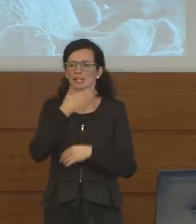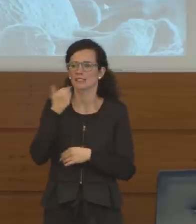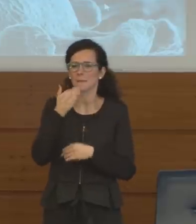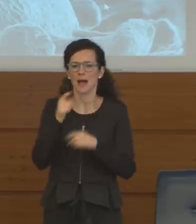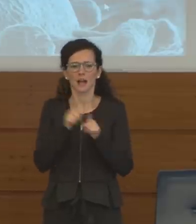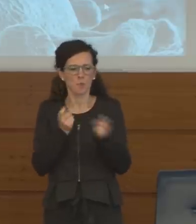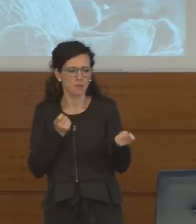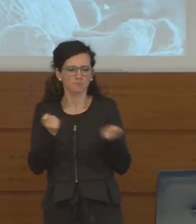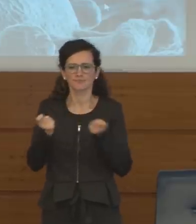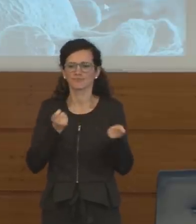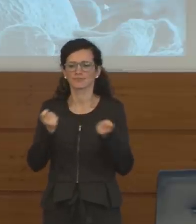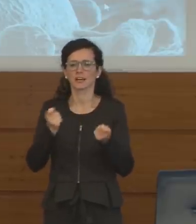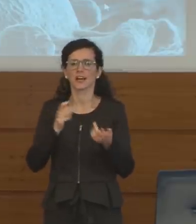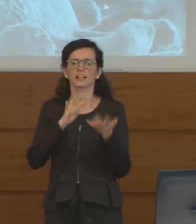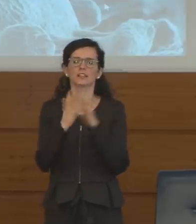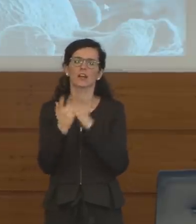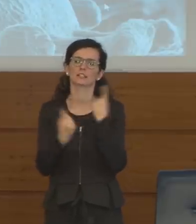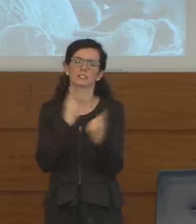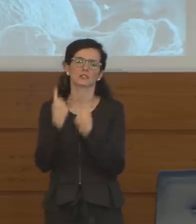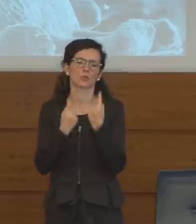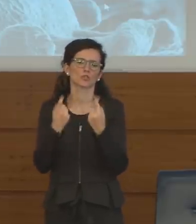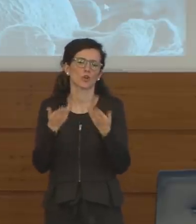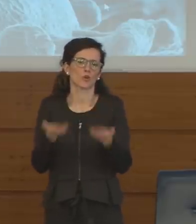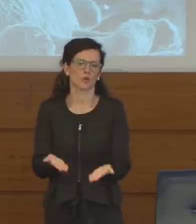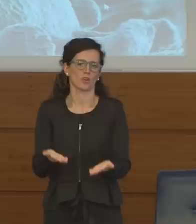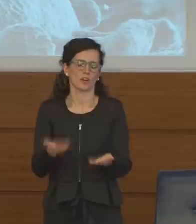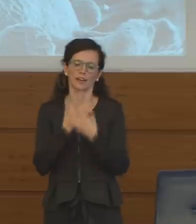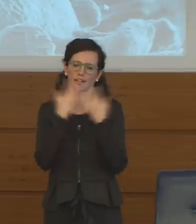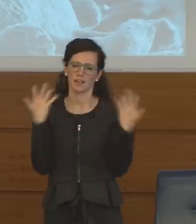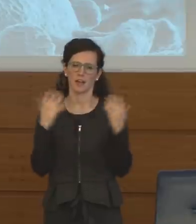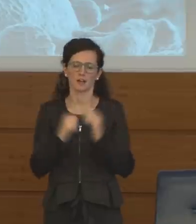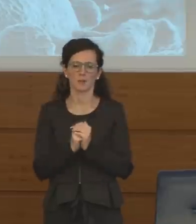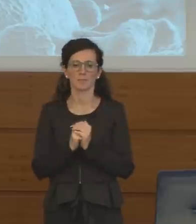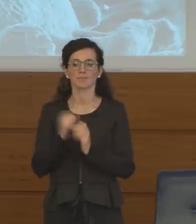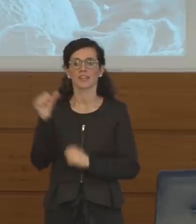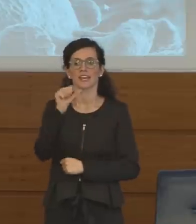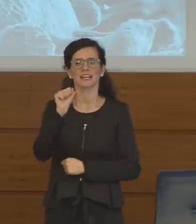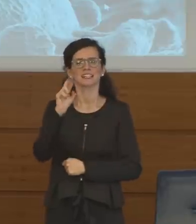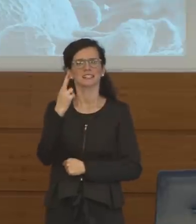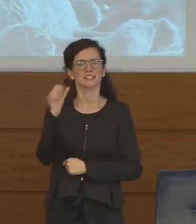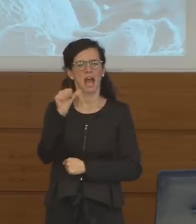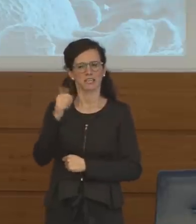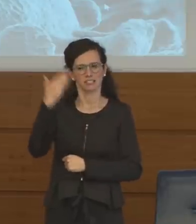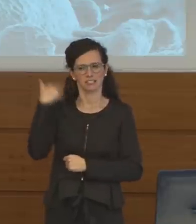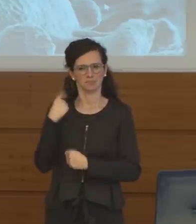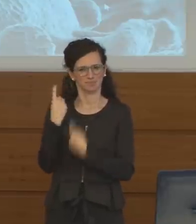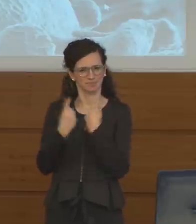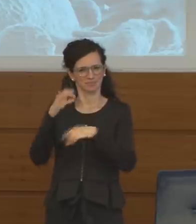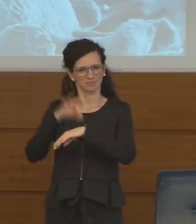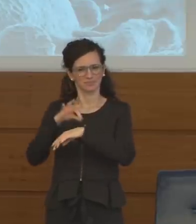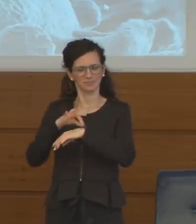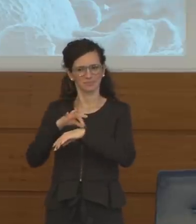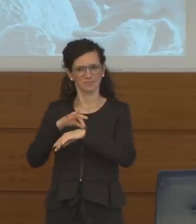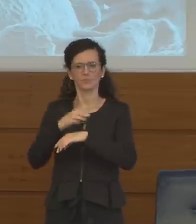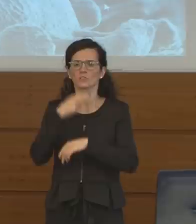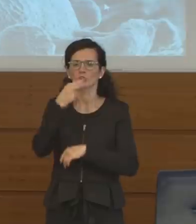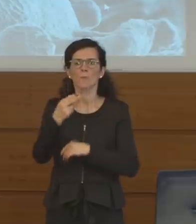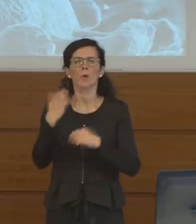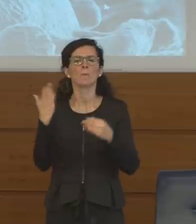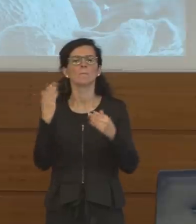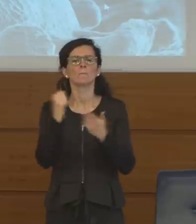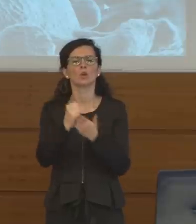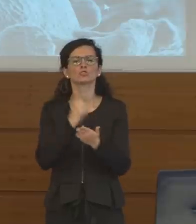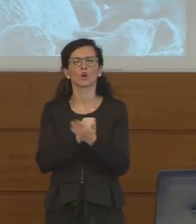ha fatto sì che si verifichi una situazione analoga. Che cosa è successo nella SARS? La SARS è stato il protocollo Urbani, si chiama proprio così.